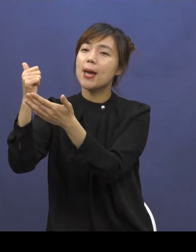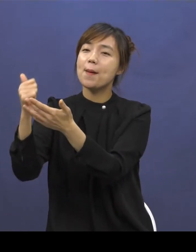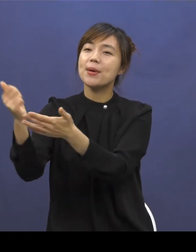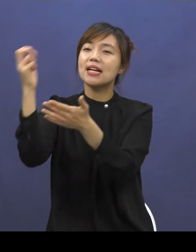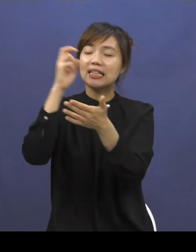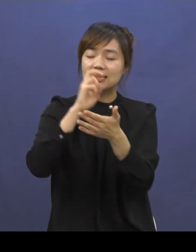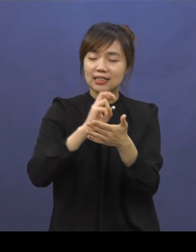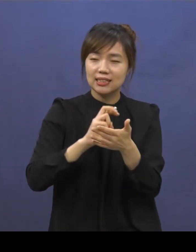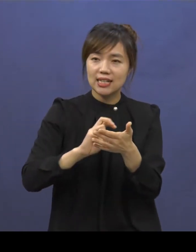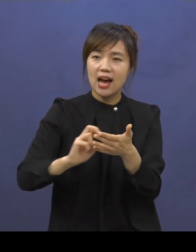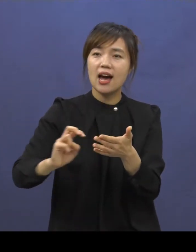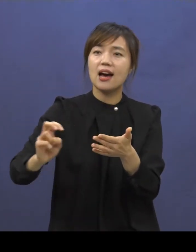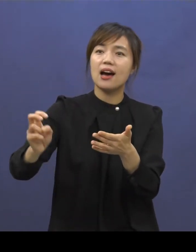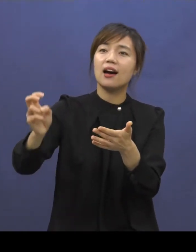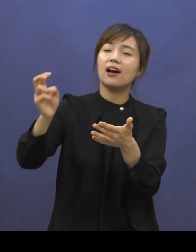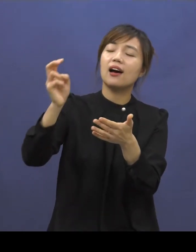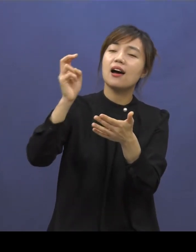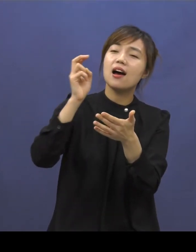주님을